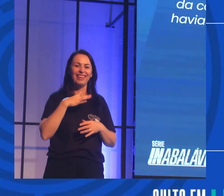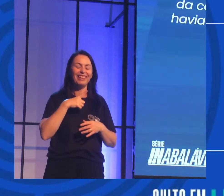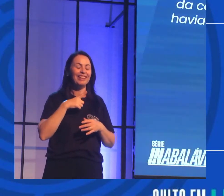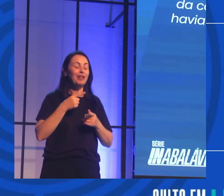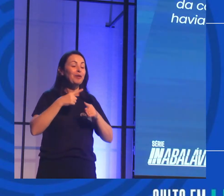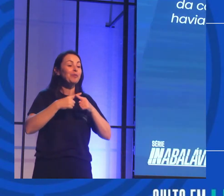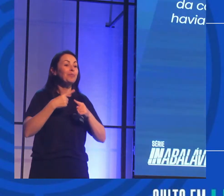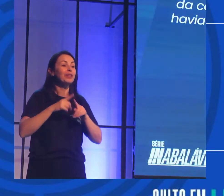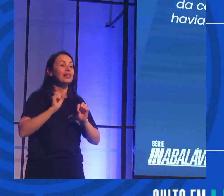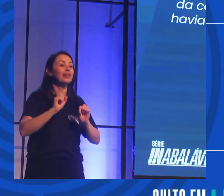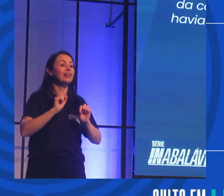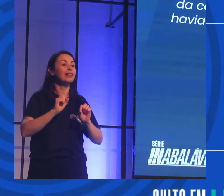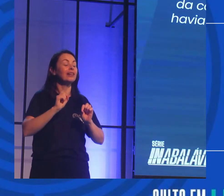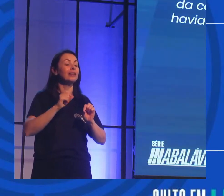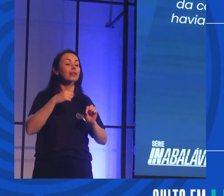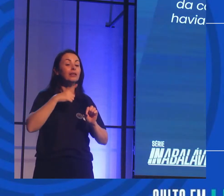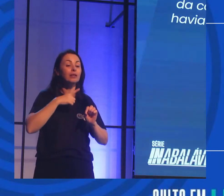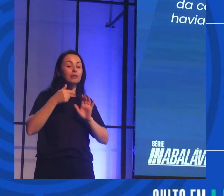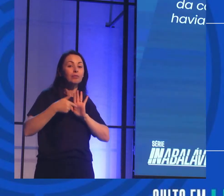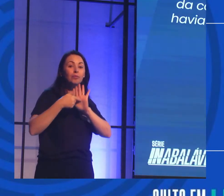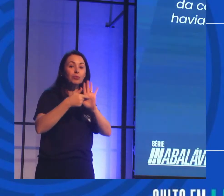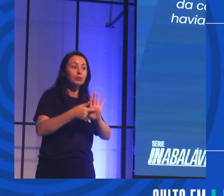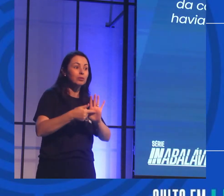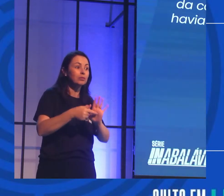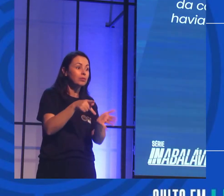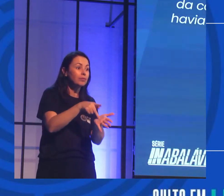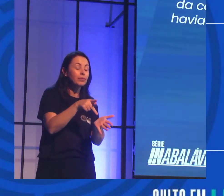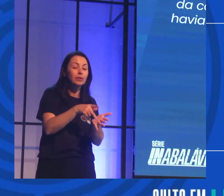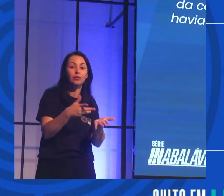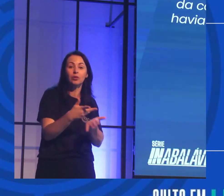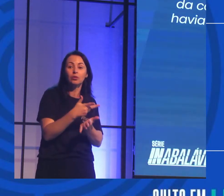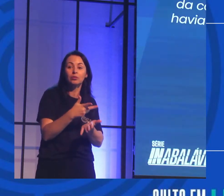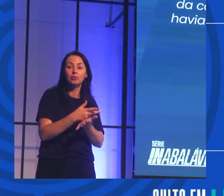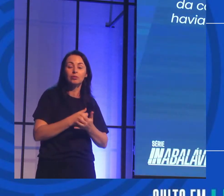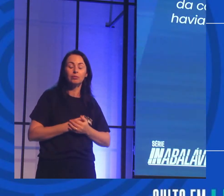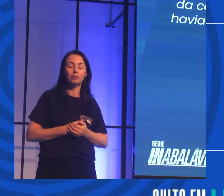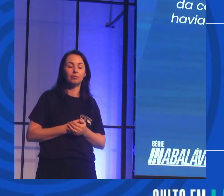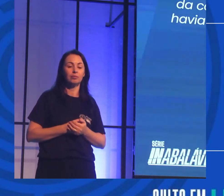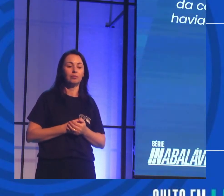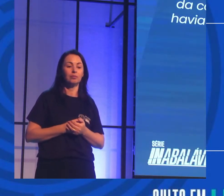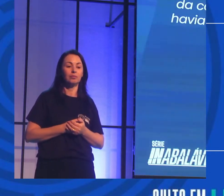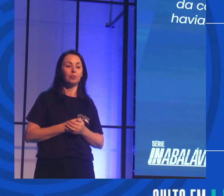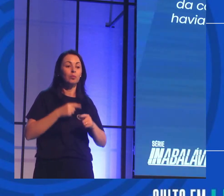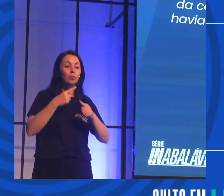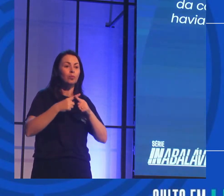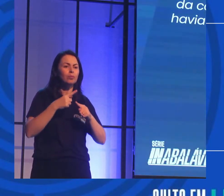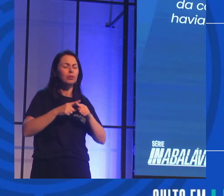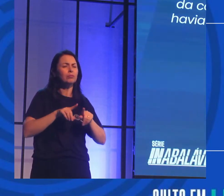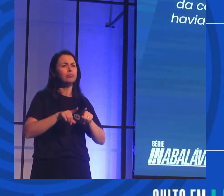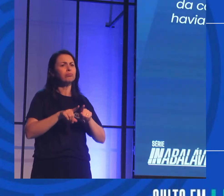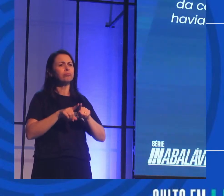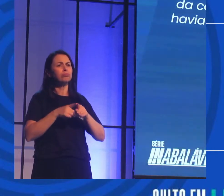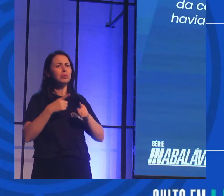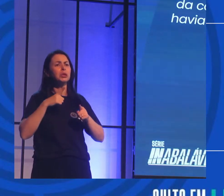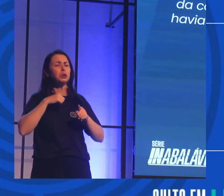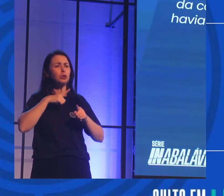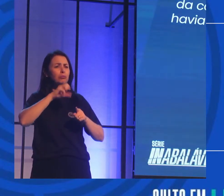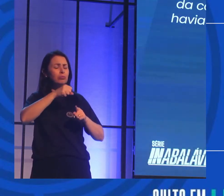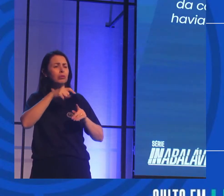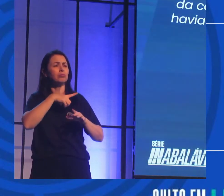essa era a realidade que estava ali, sobre ele. Mas apesar dos